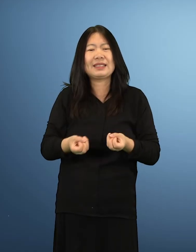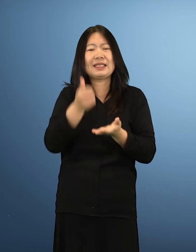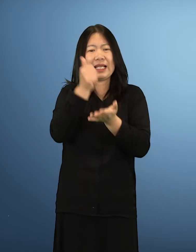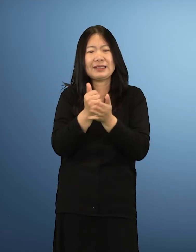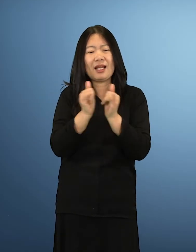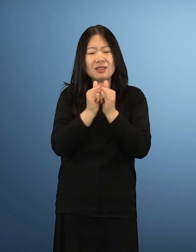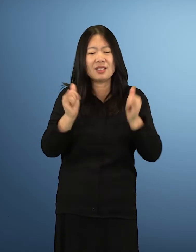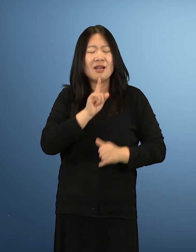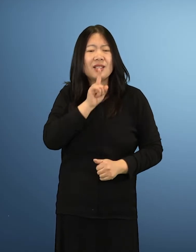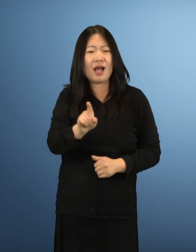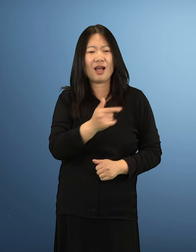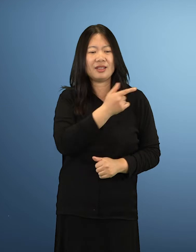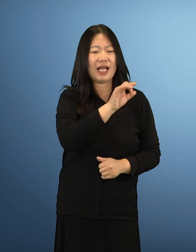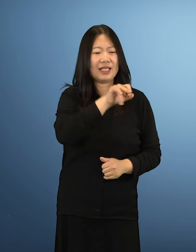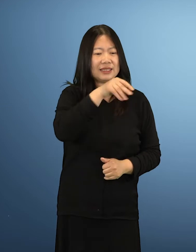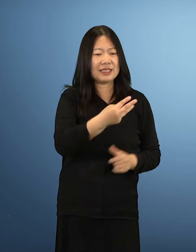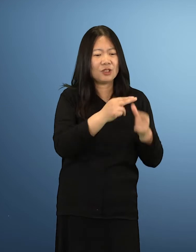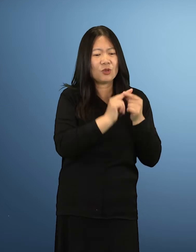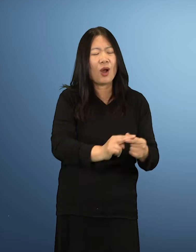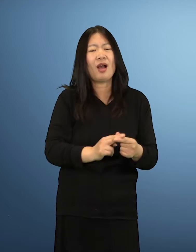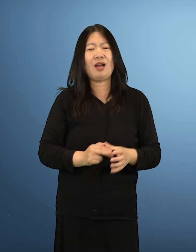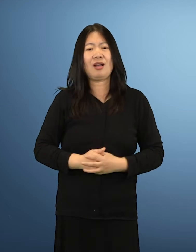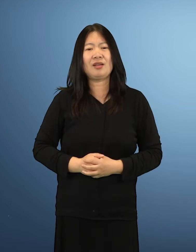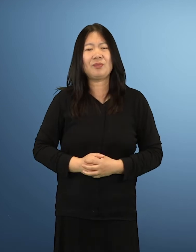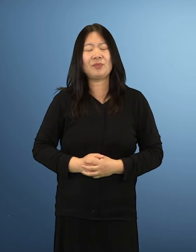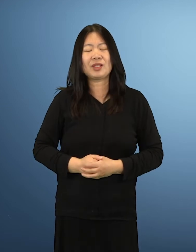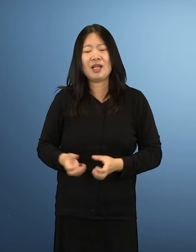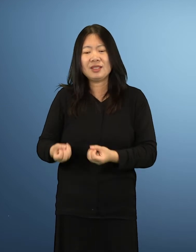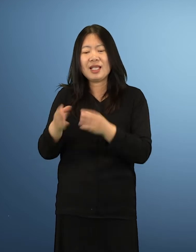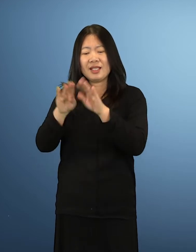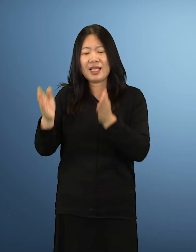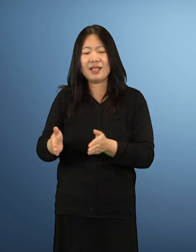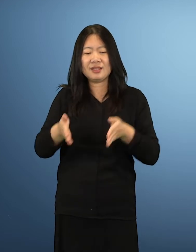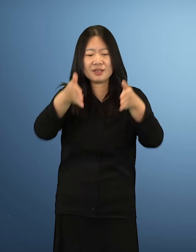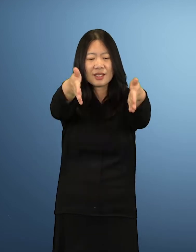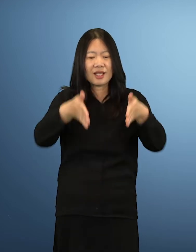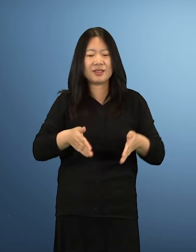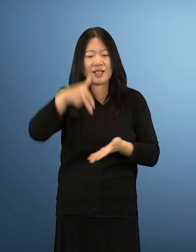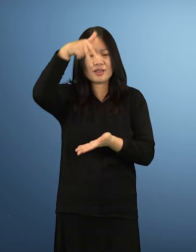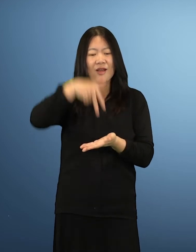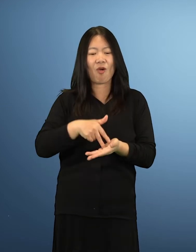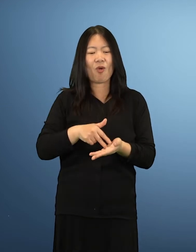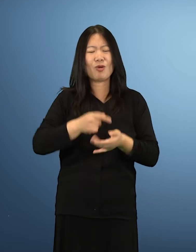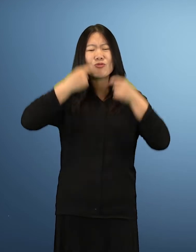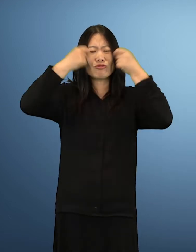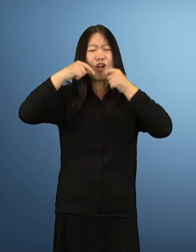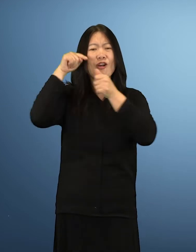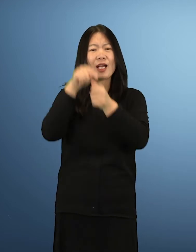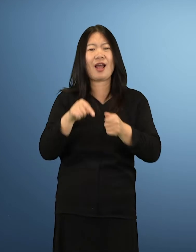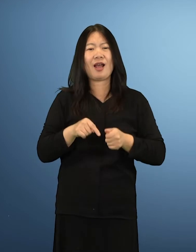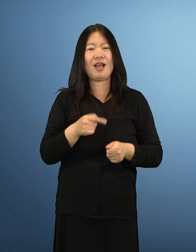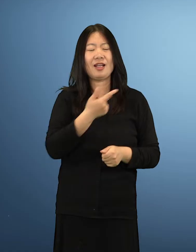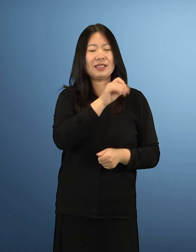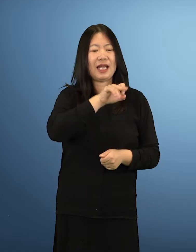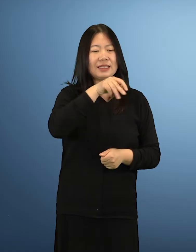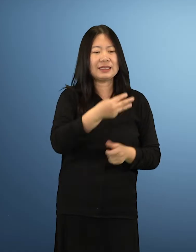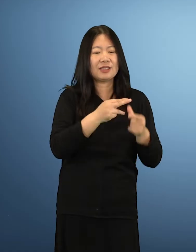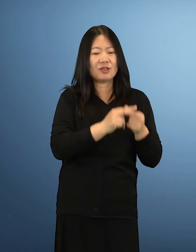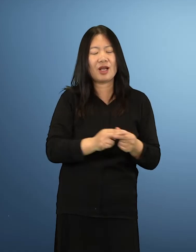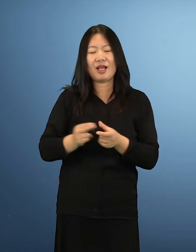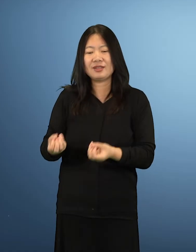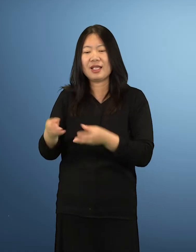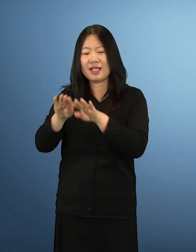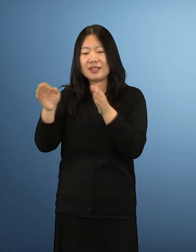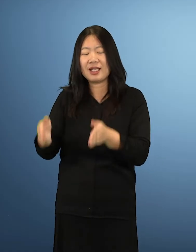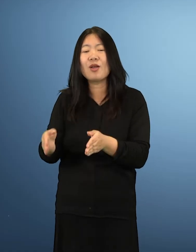제사장들아, 낭실과 제단 사이에 서서 울어라. 그 낭실과 제단